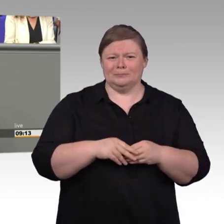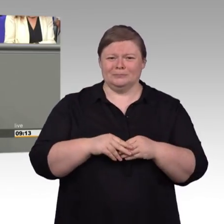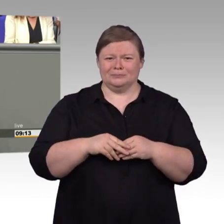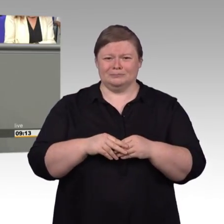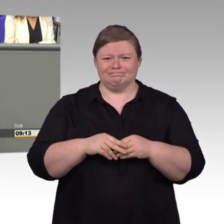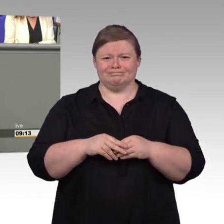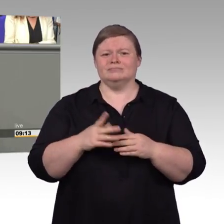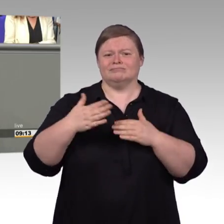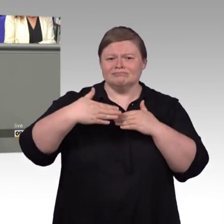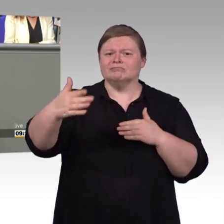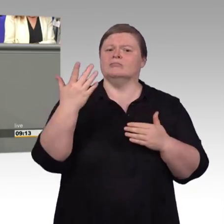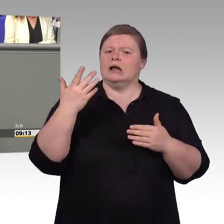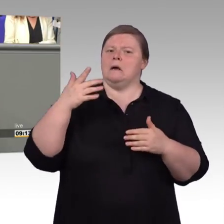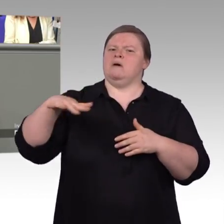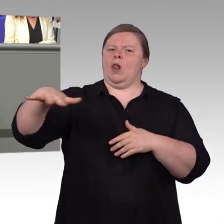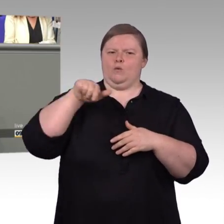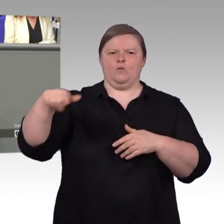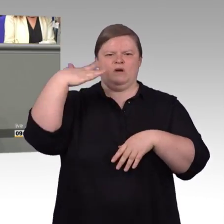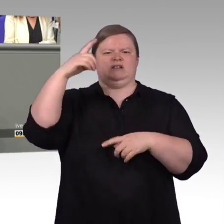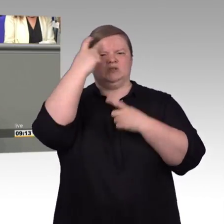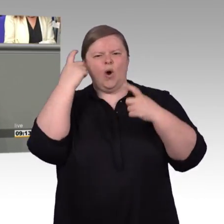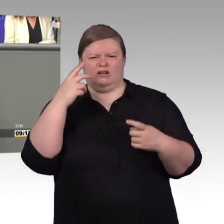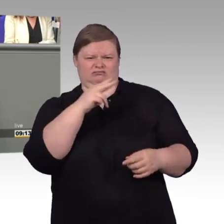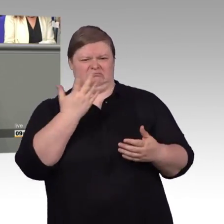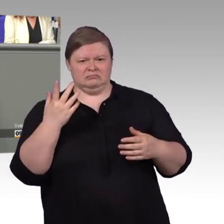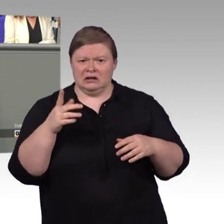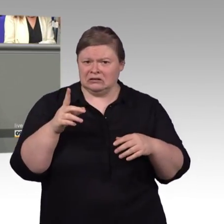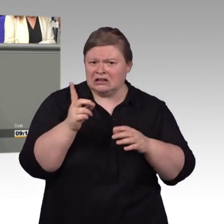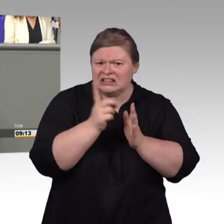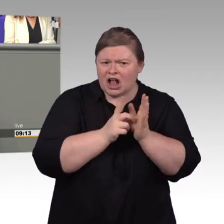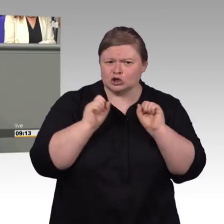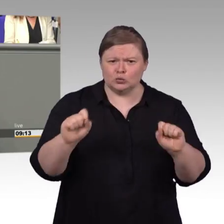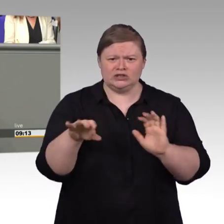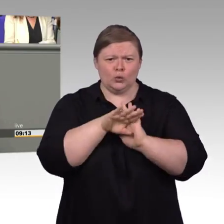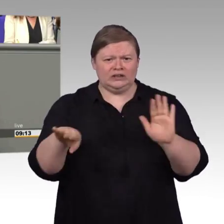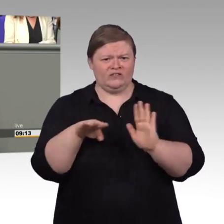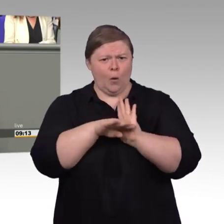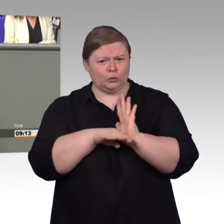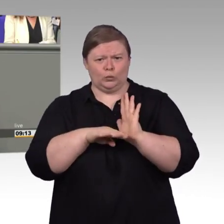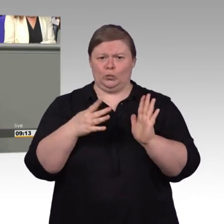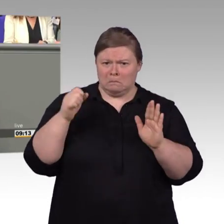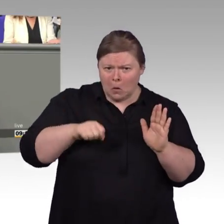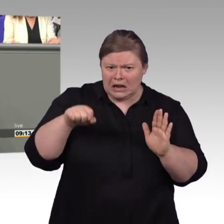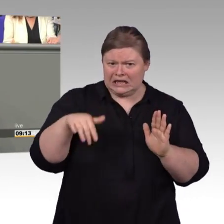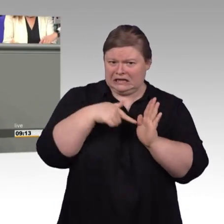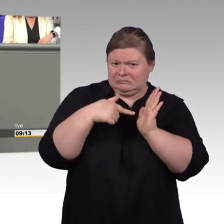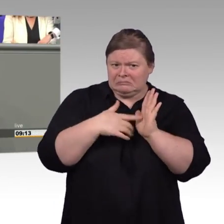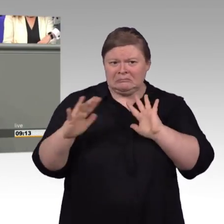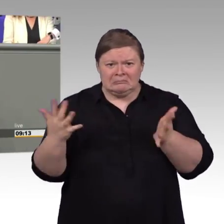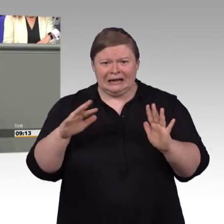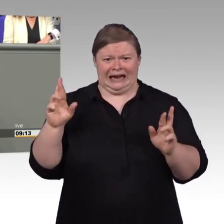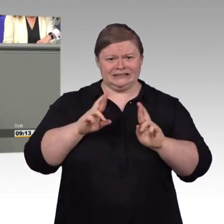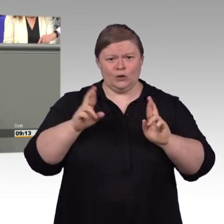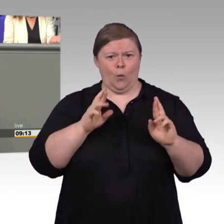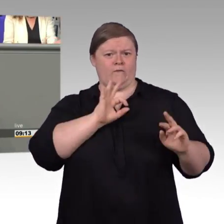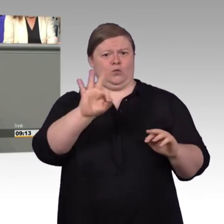möglicherweise zu erheblichen Risiken durch Abmahnungen, durch missbräuchliche Abmahnungen führen könnte. Deswegen werden wir zugleich heute